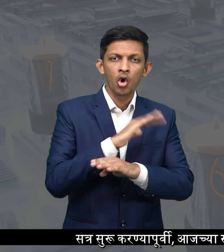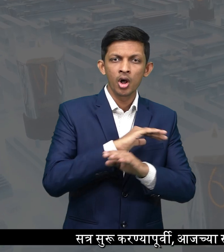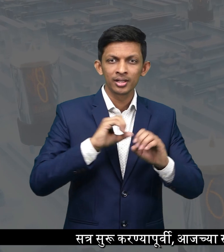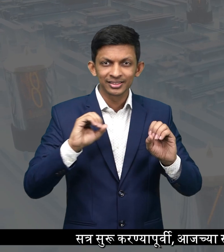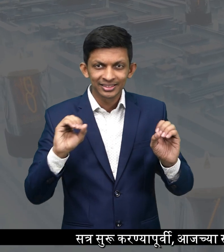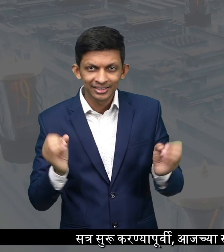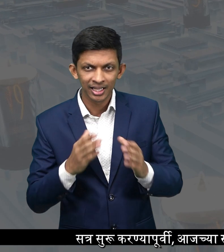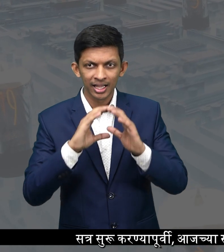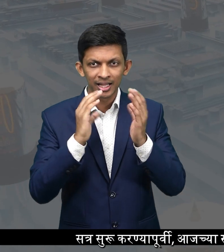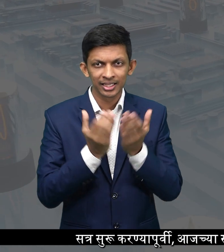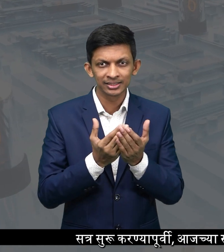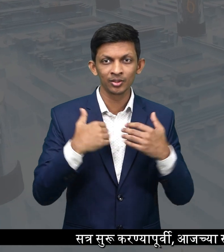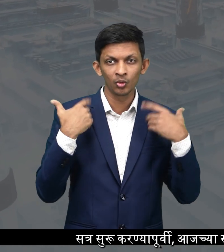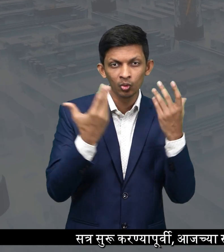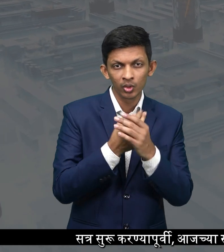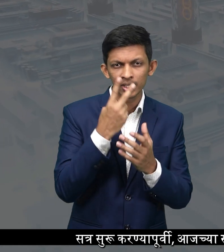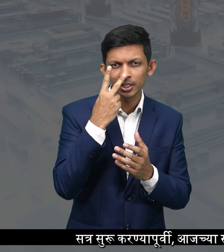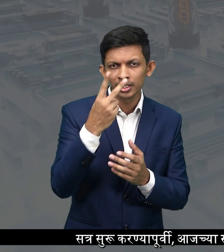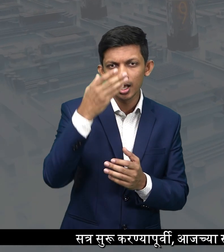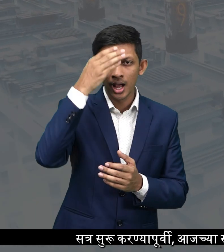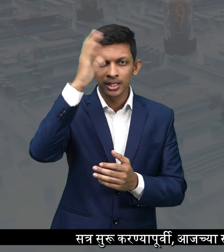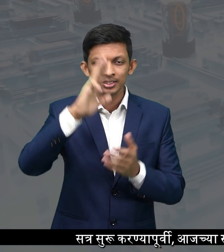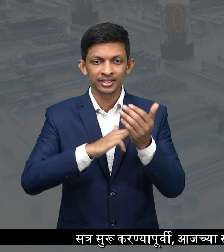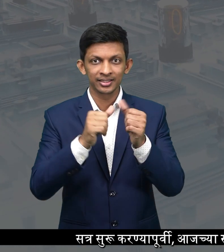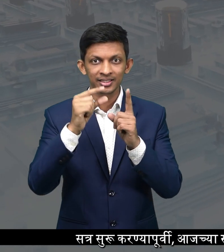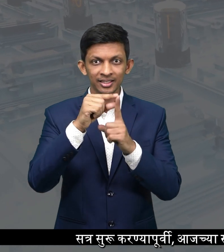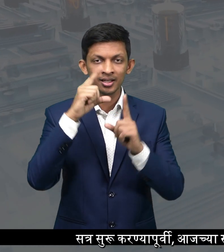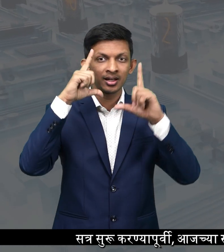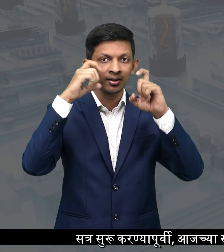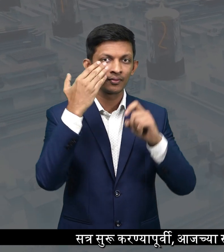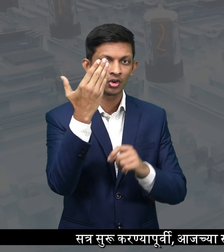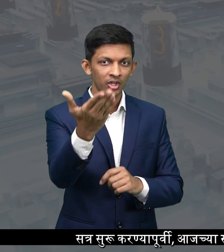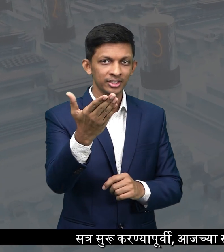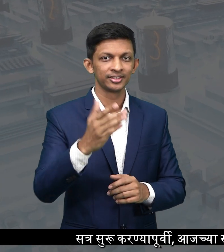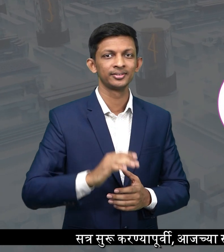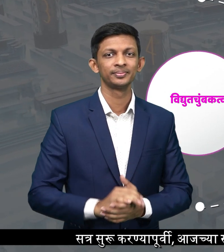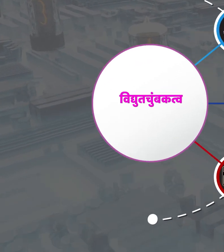सत्र सुरू करण्यापूर्वी आजच्या सत्राच्या संकल्पनात्मक नकाशावर एक नजर टाकूया.